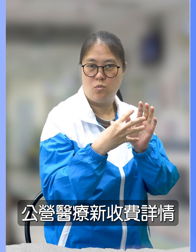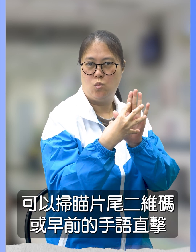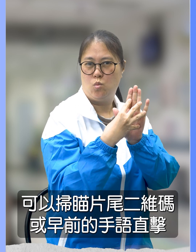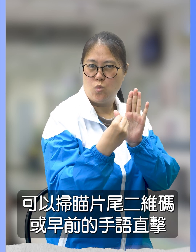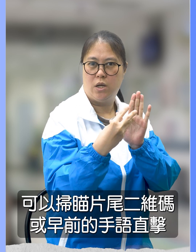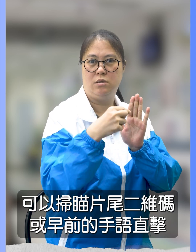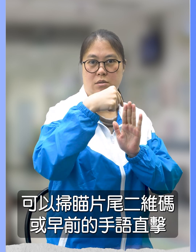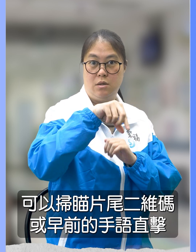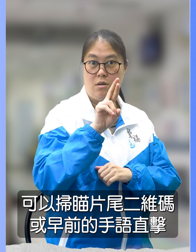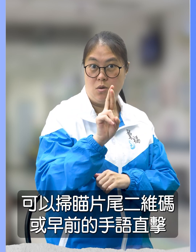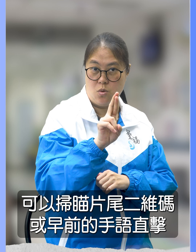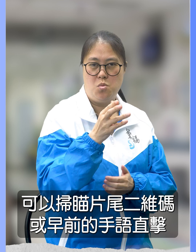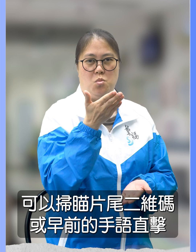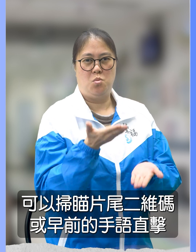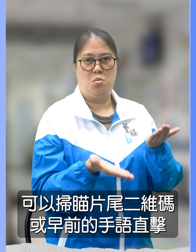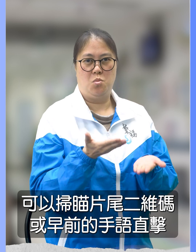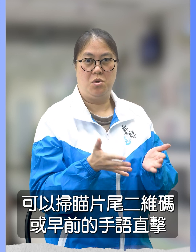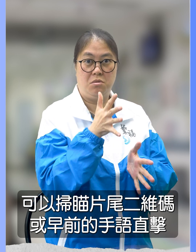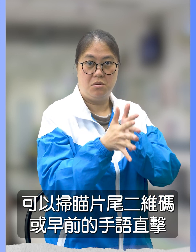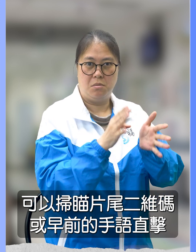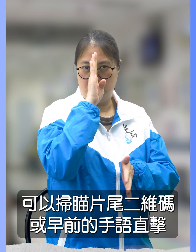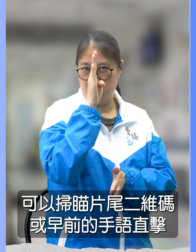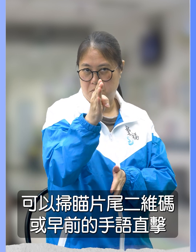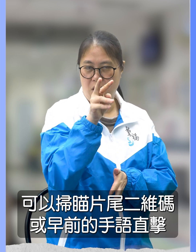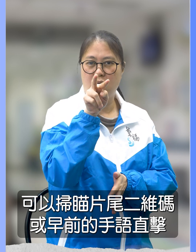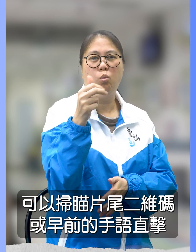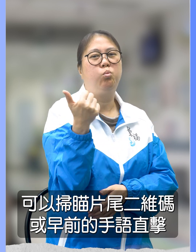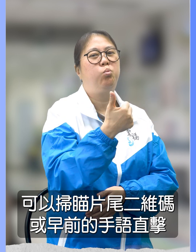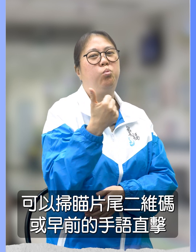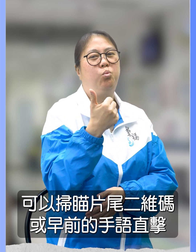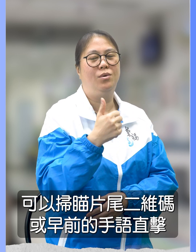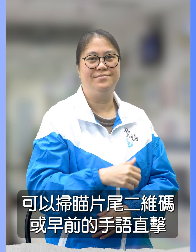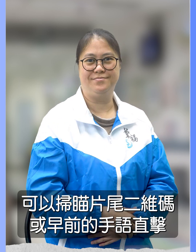可以掃描片尾二維碼或早前嘅手語直擊。